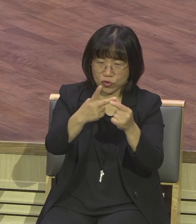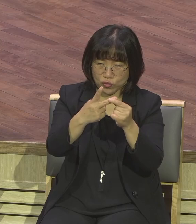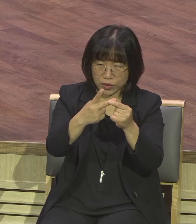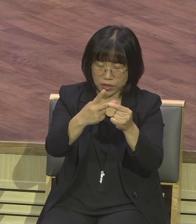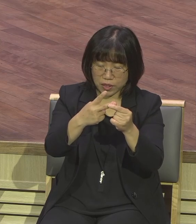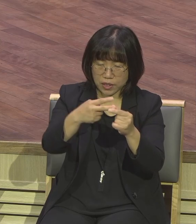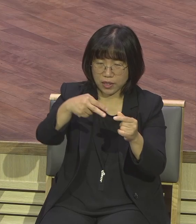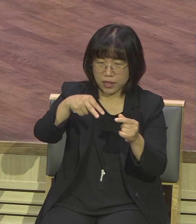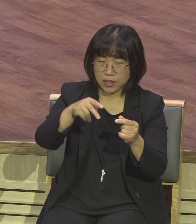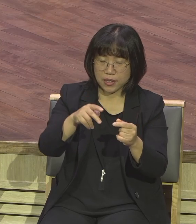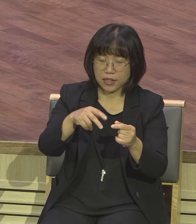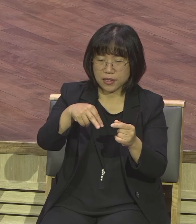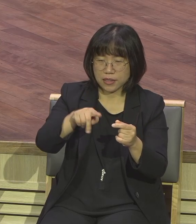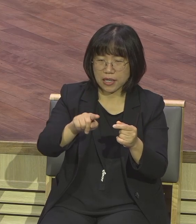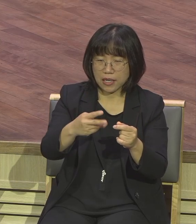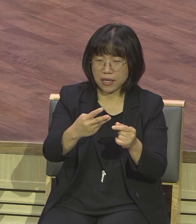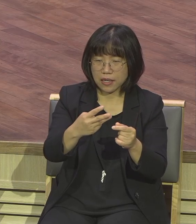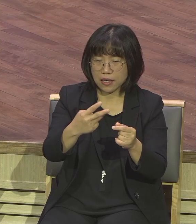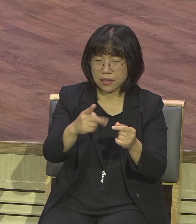NGO 유니월드.